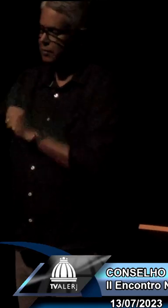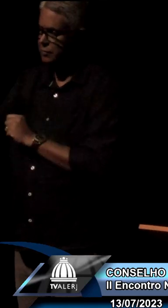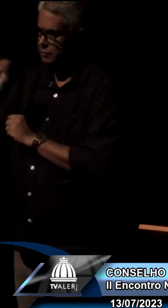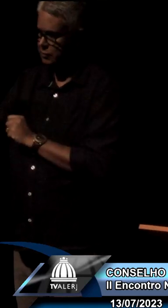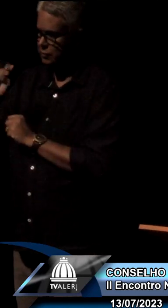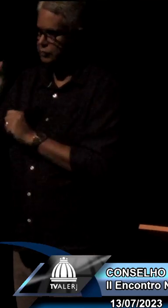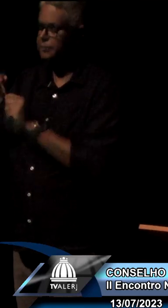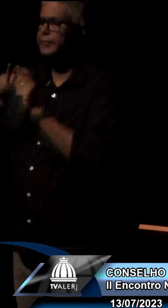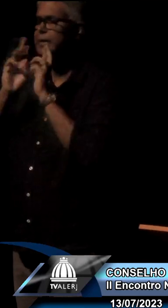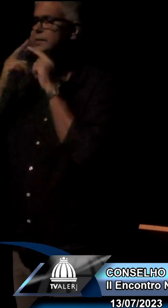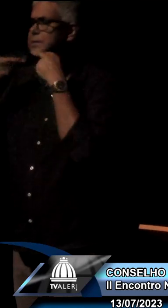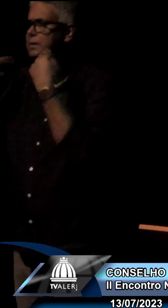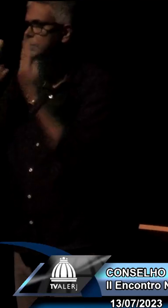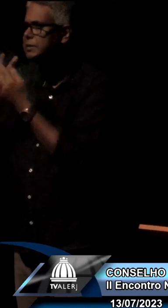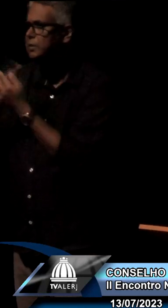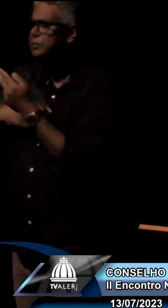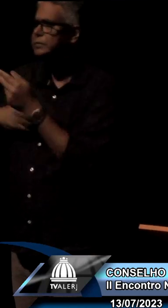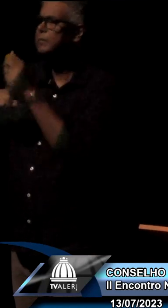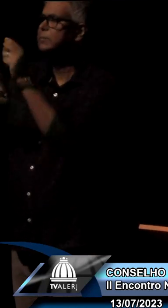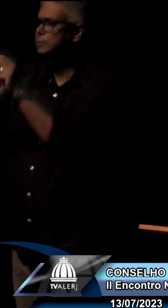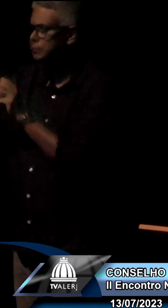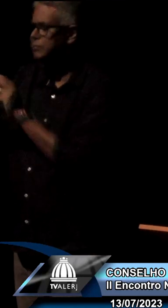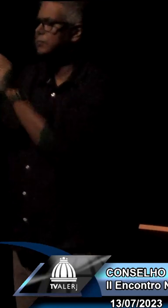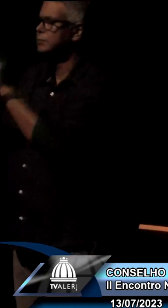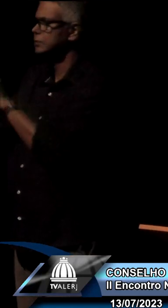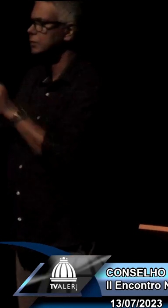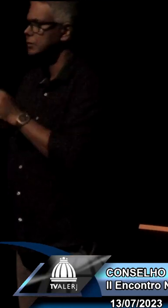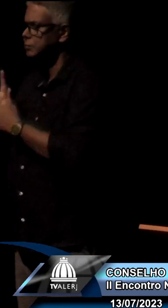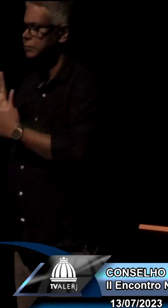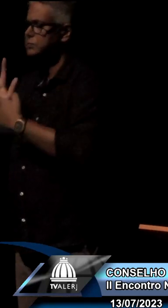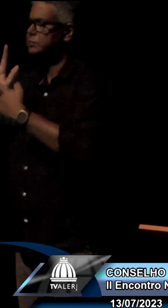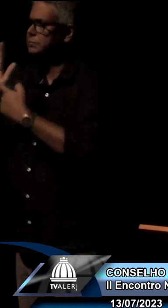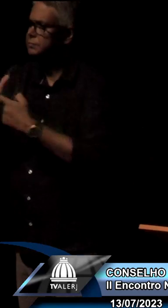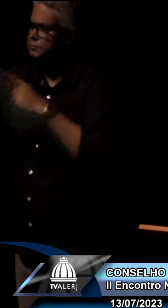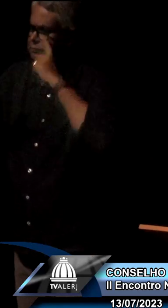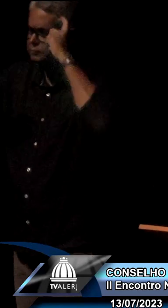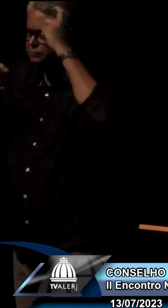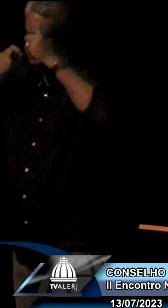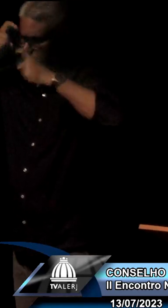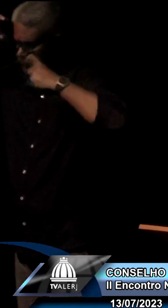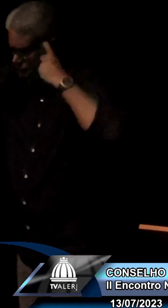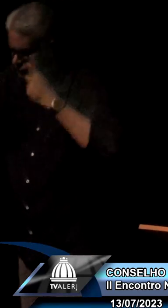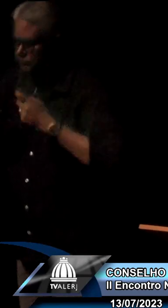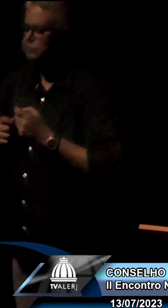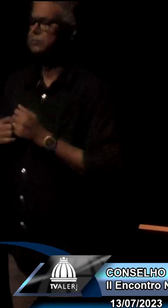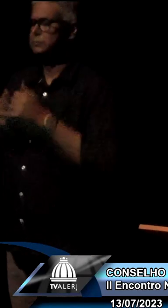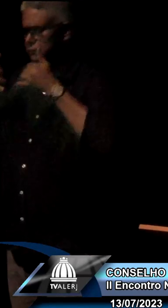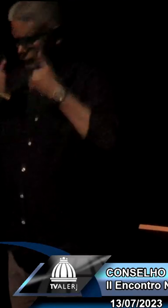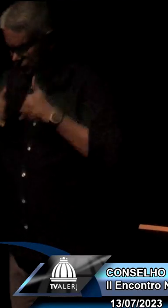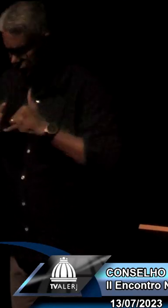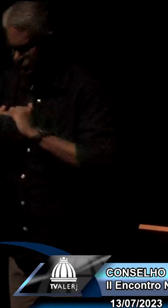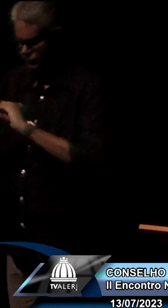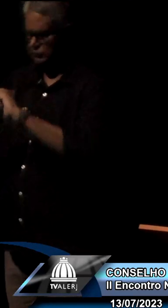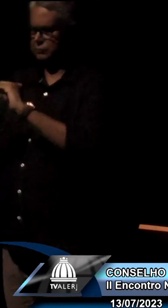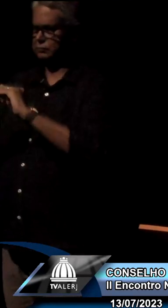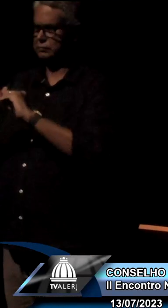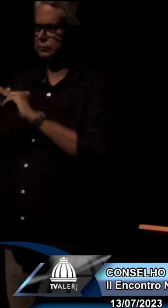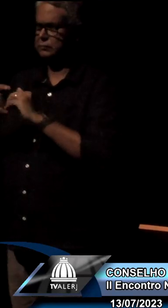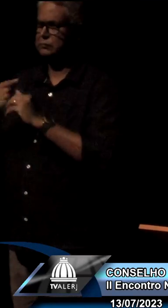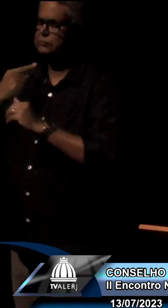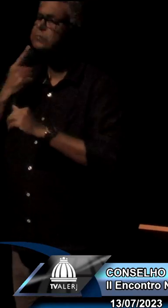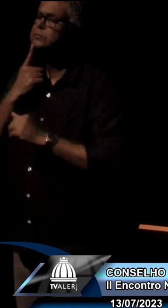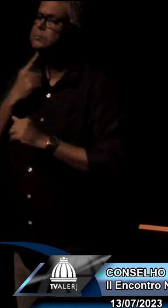mensalmente e levar as nossas angústias as nossas nossas informações os nossos